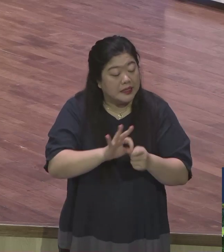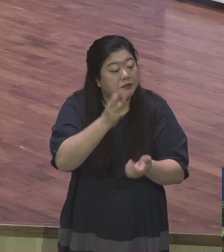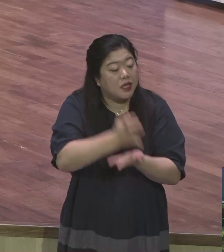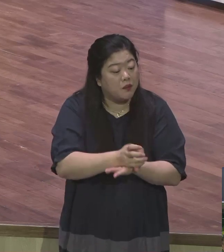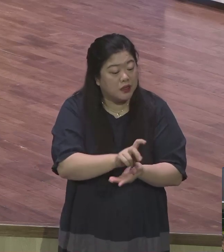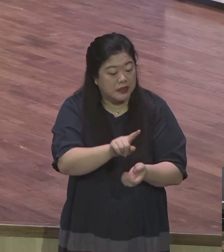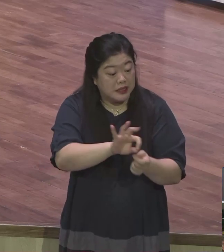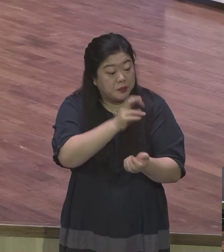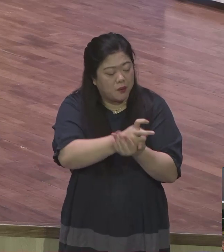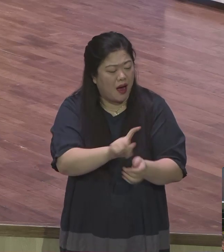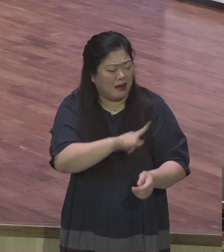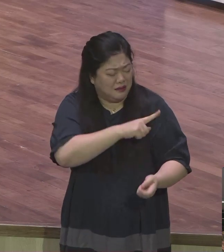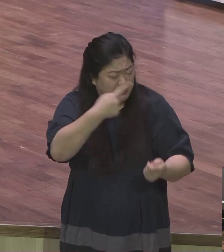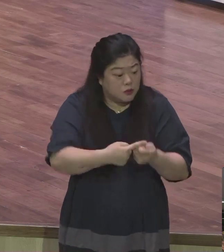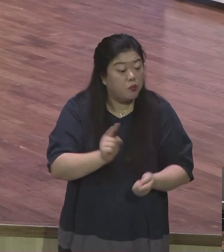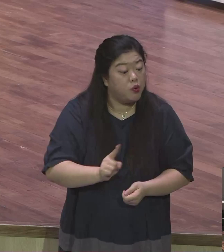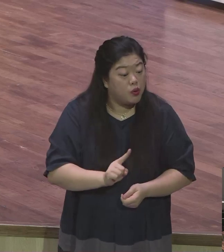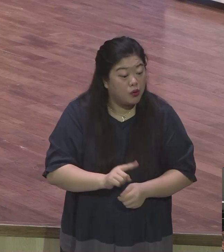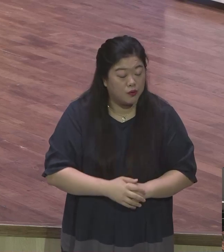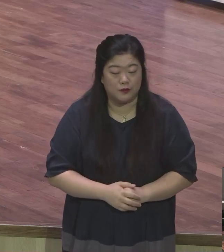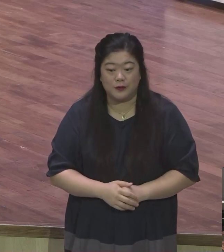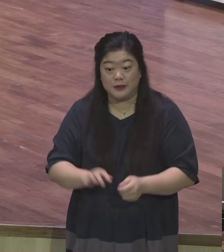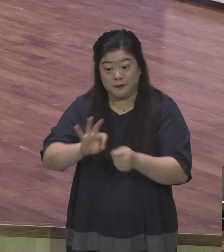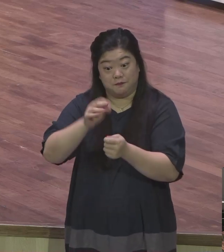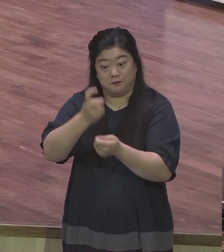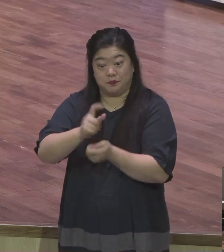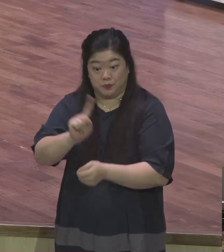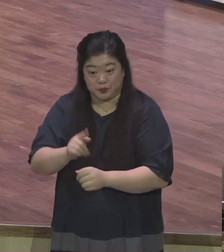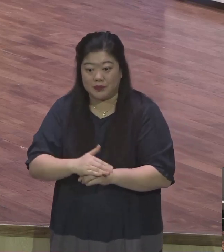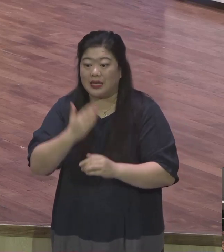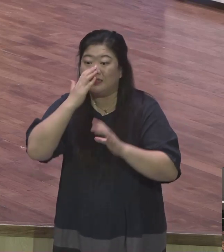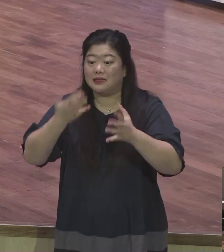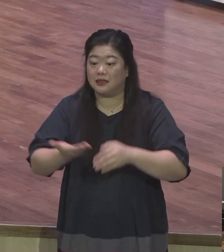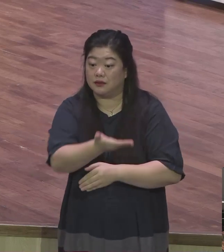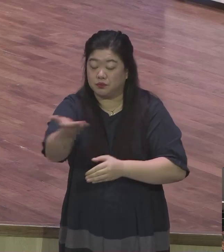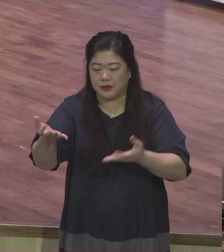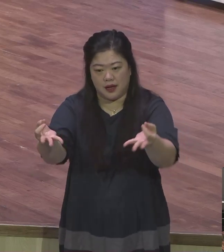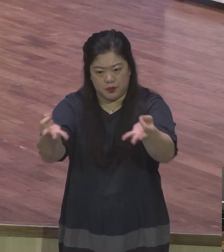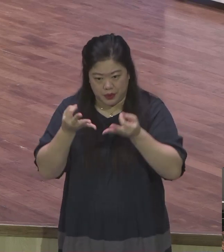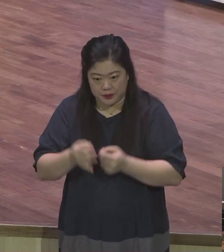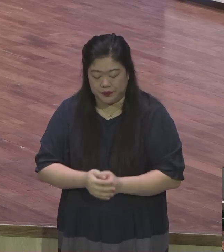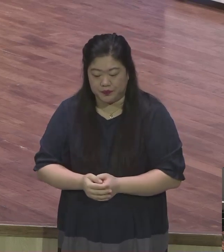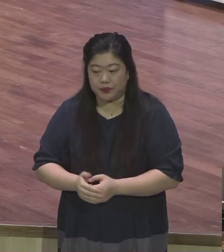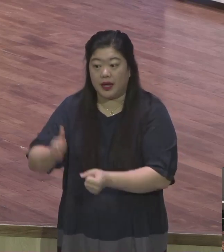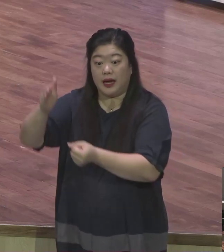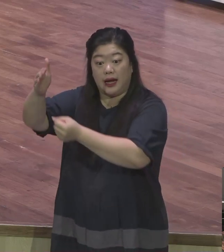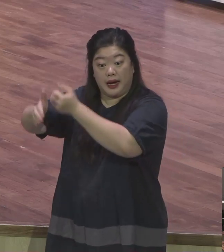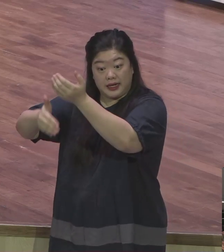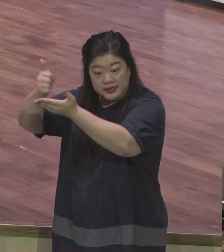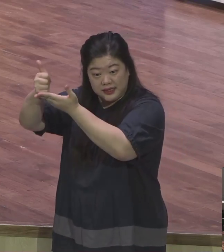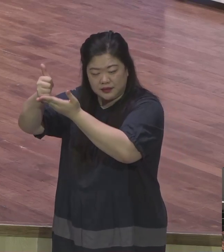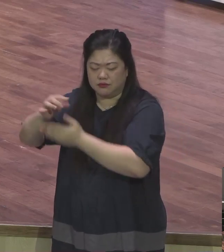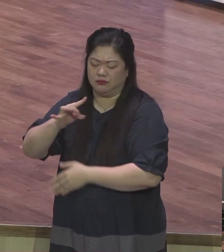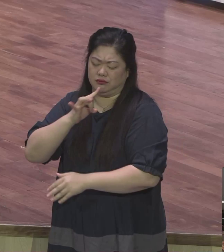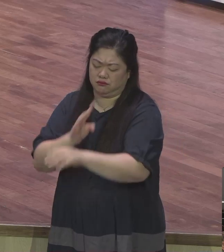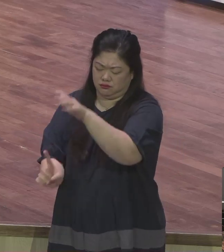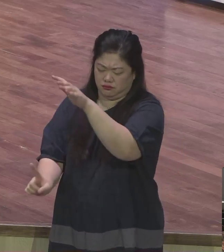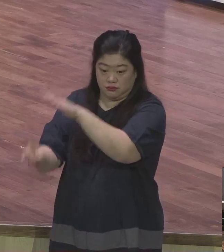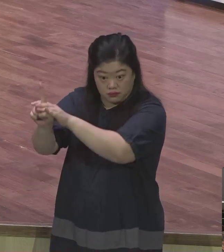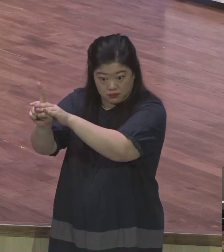예수께서 대답하시되 첫째는 이것이니 이스라엘아 들으라. 주곧 우리 하나님은 유일하신 주시니라.